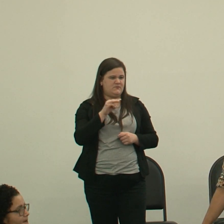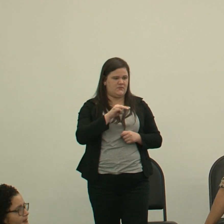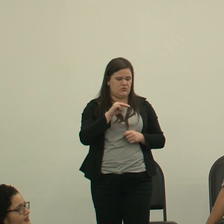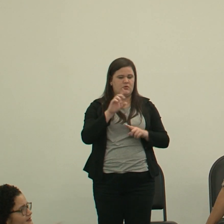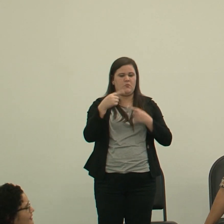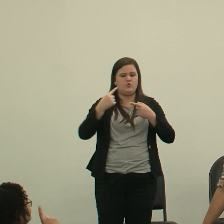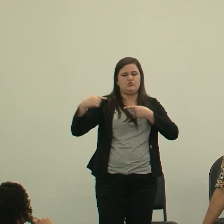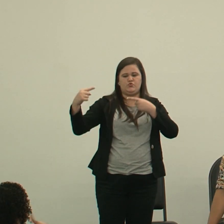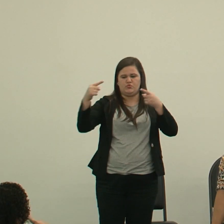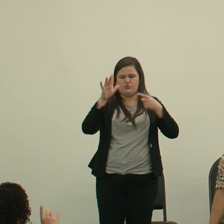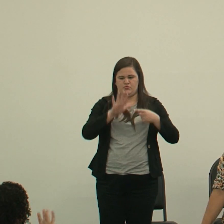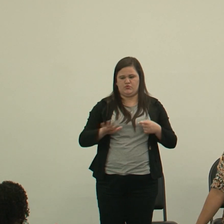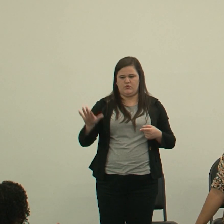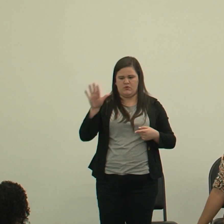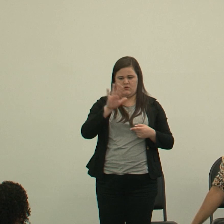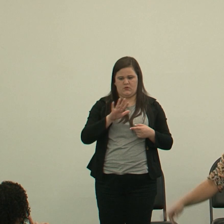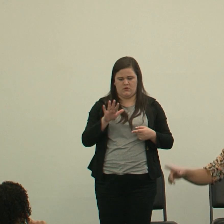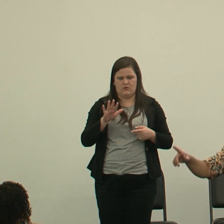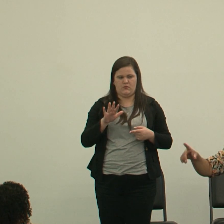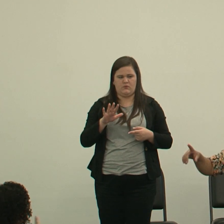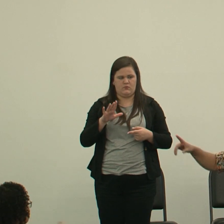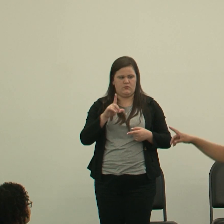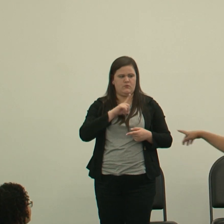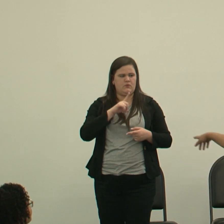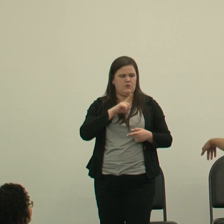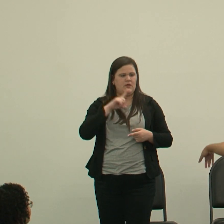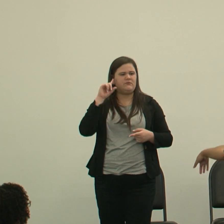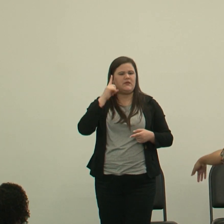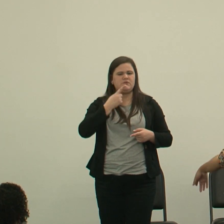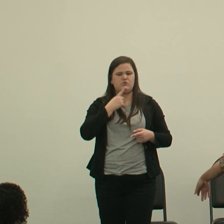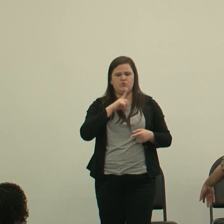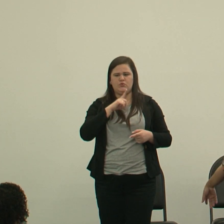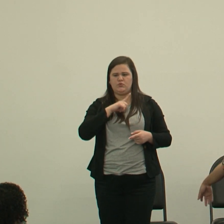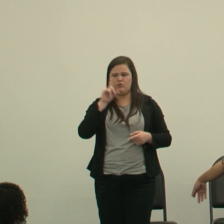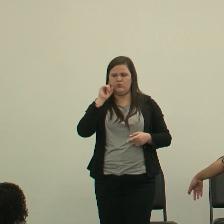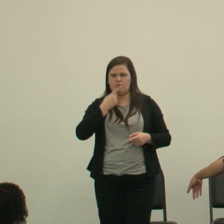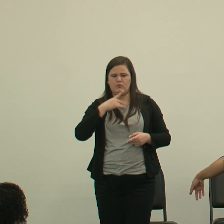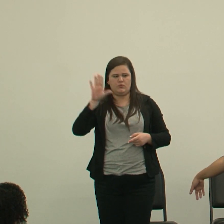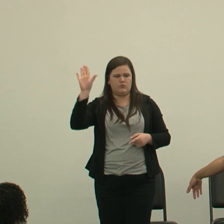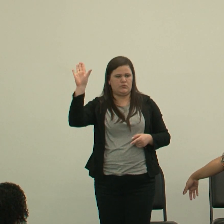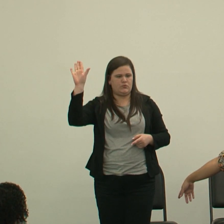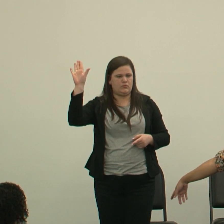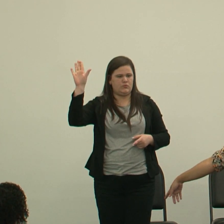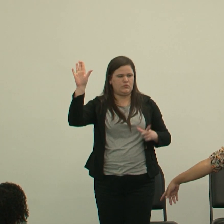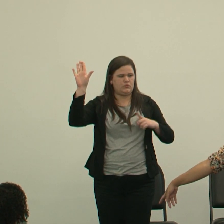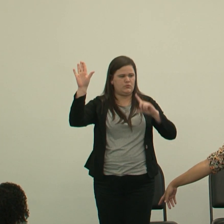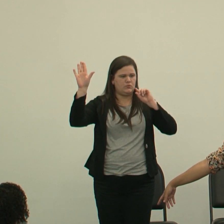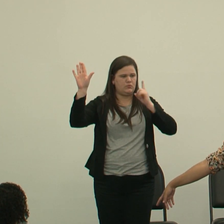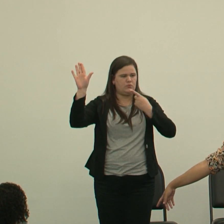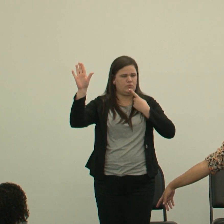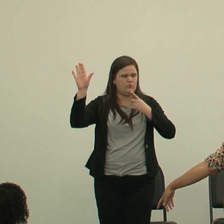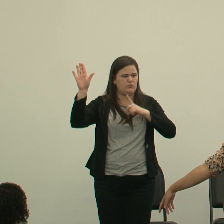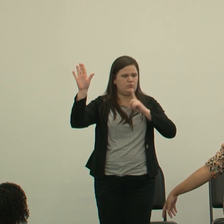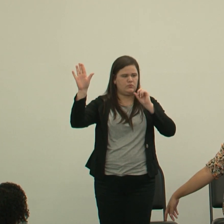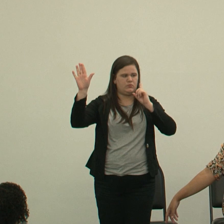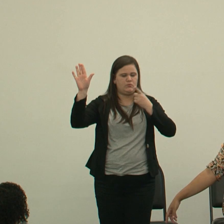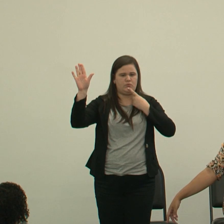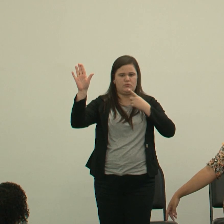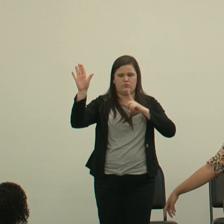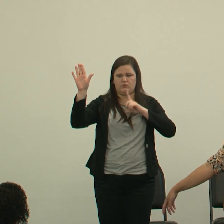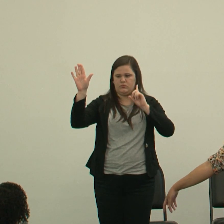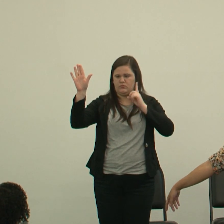geral. E aí depois a gente vai ver o que cada grupo discutiu. Agora a gente só precisa saber quais são os grupos, né? Isso, para ver se alguém tem